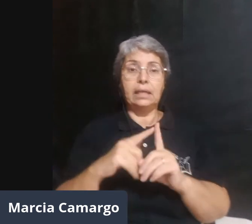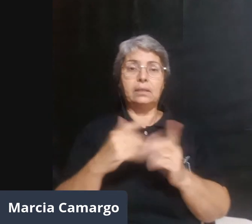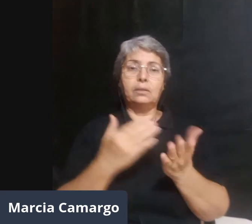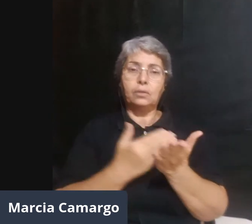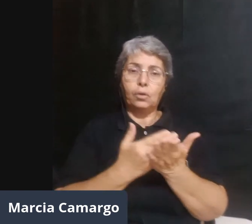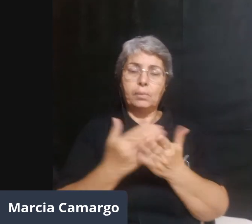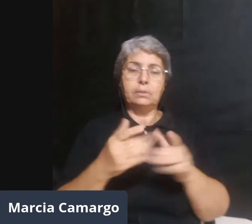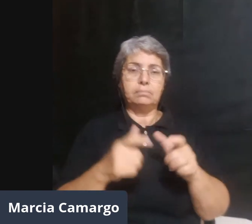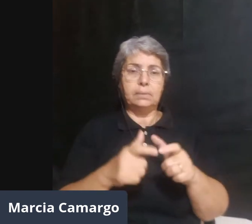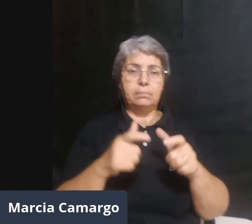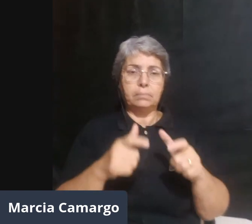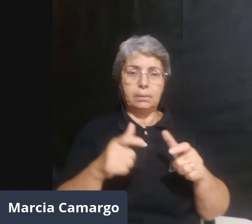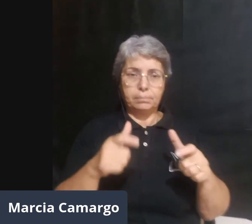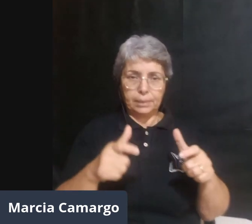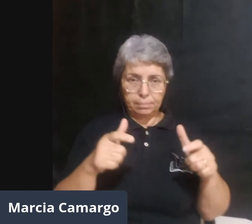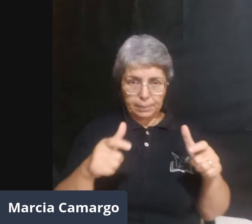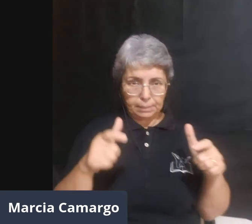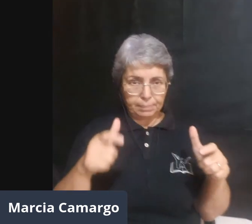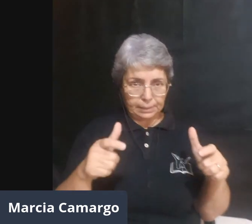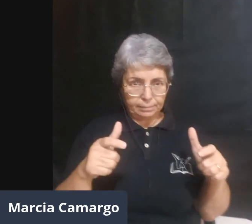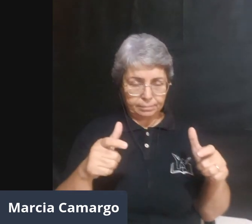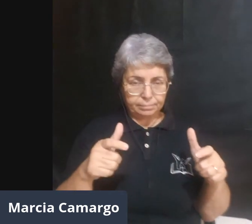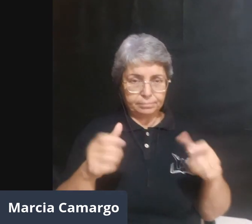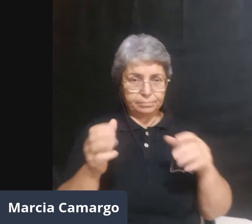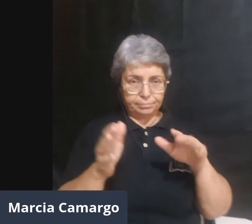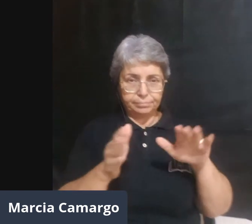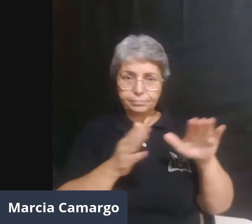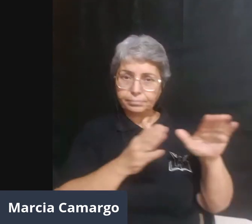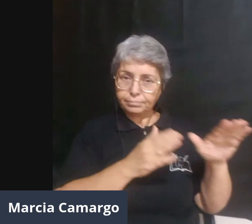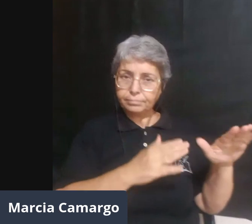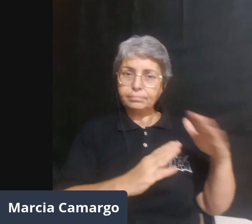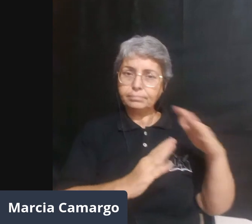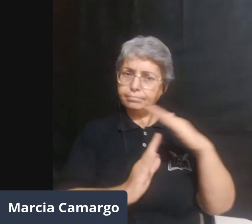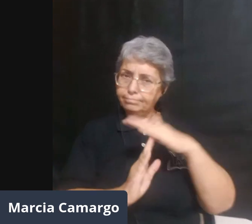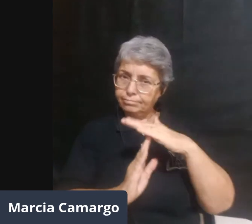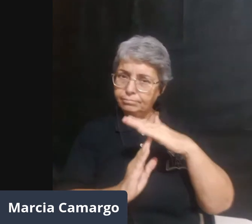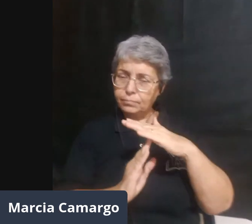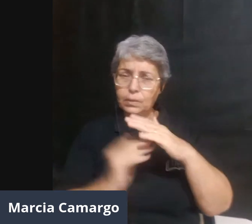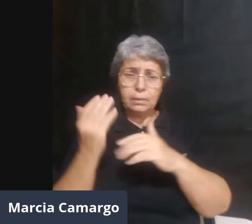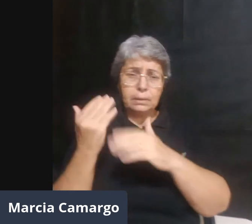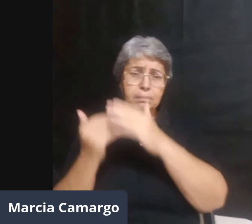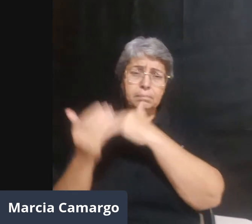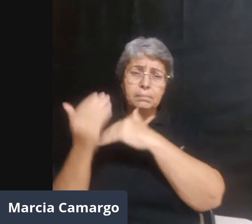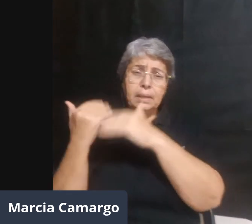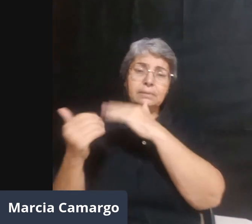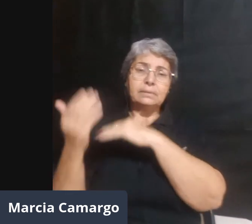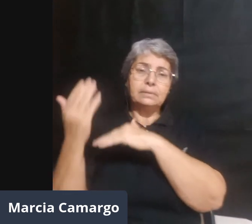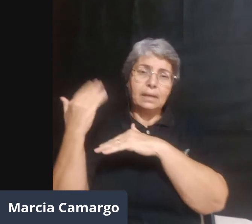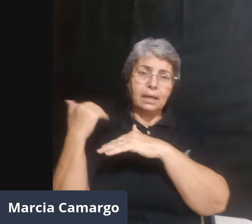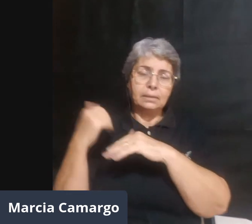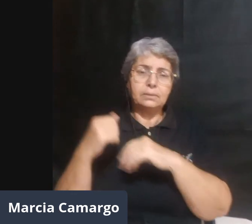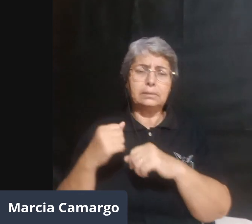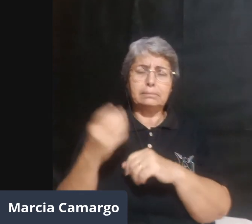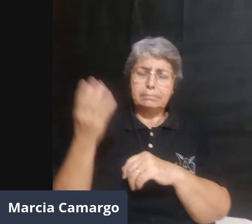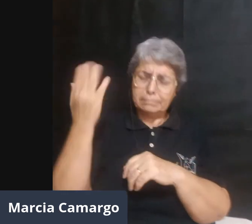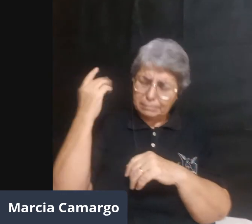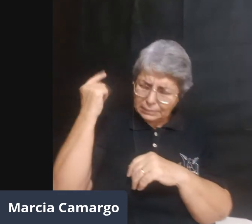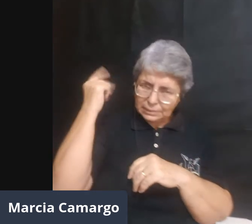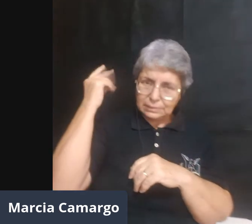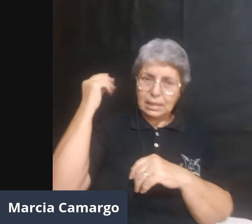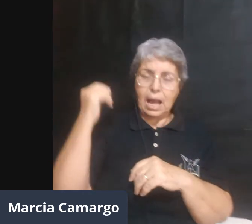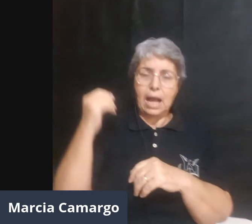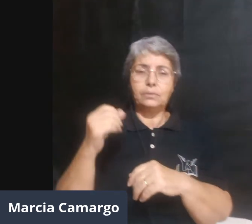gostaria de fazer uma pausa, retornando no tempo até a época da construção do Templo de Salomão. Podemos ver este